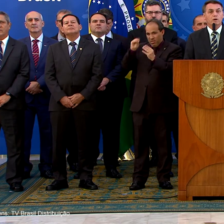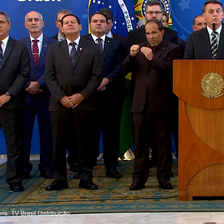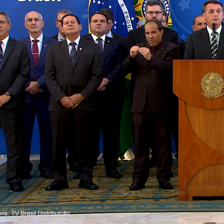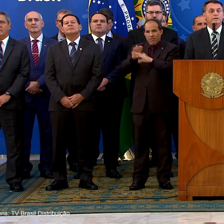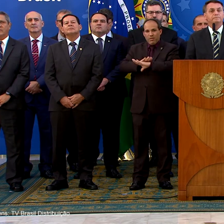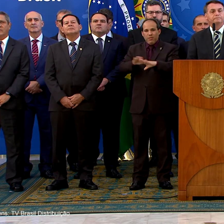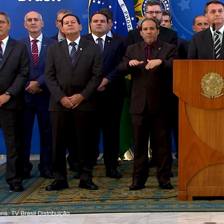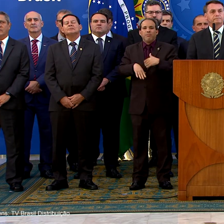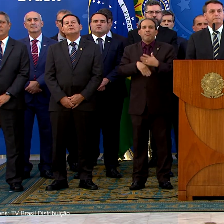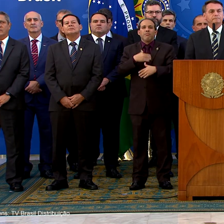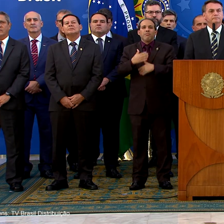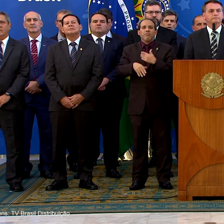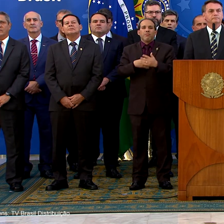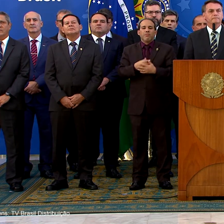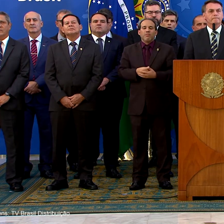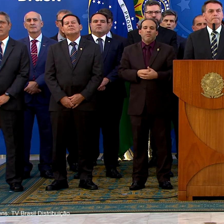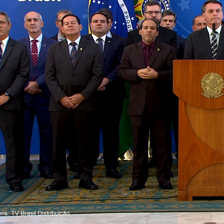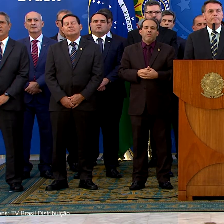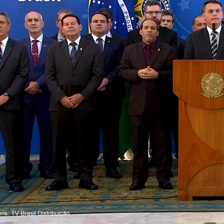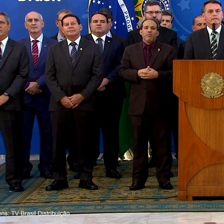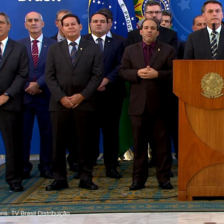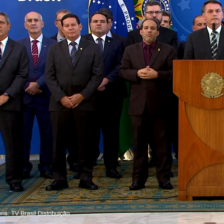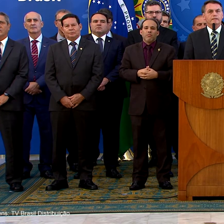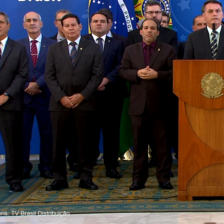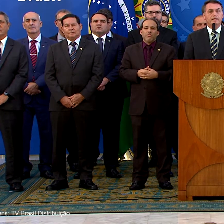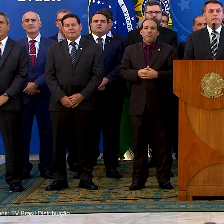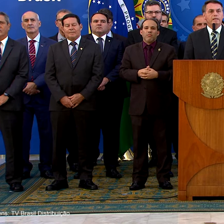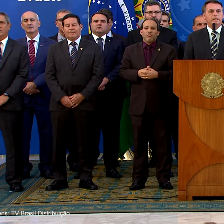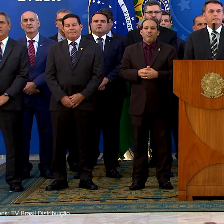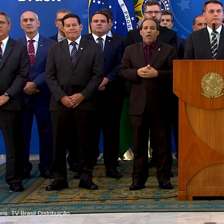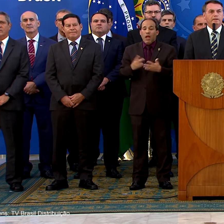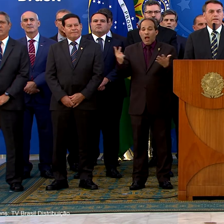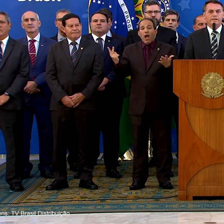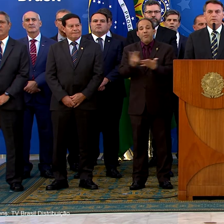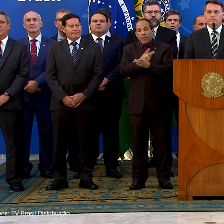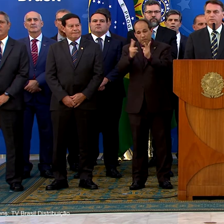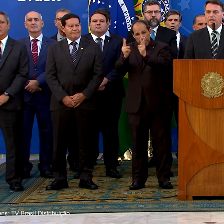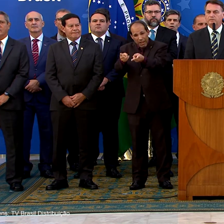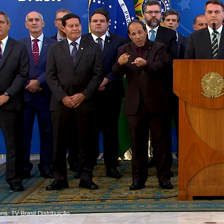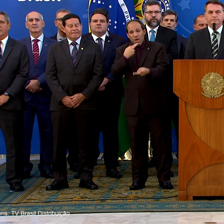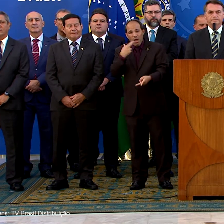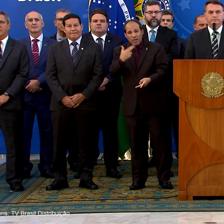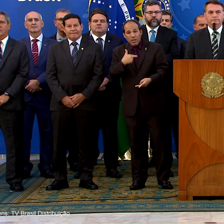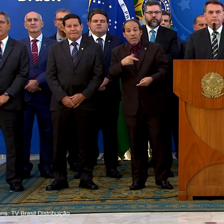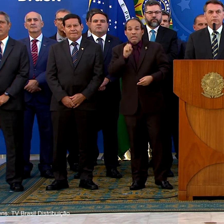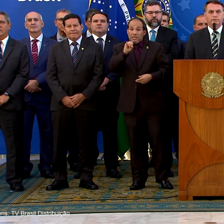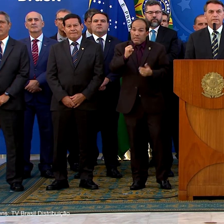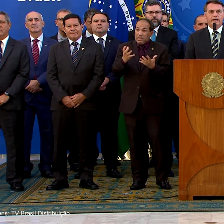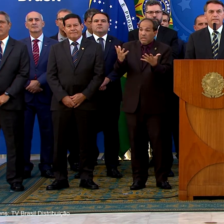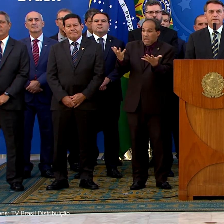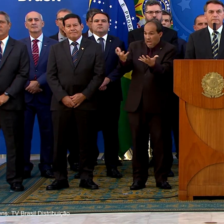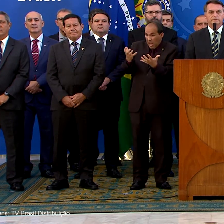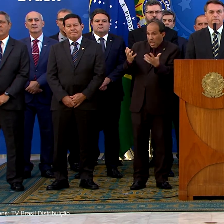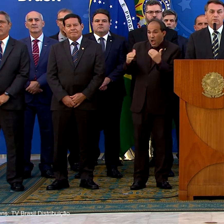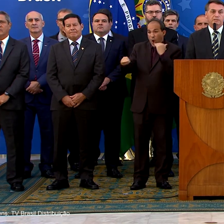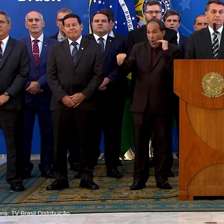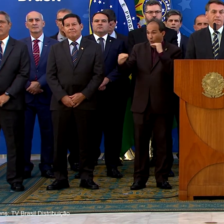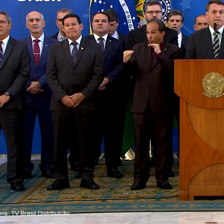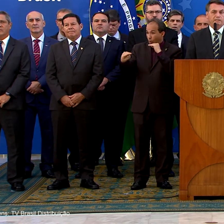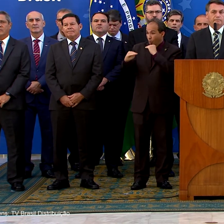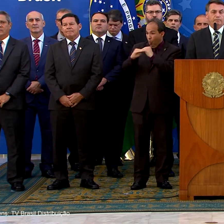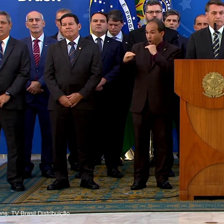venho com a cunha e aí é ele que tem independência como eu tenho autoridade